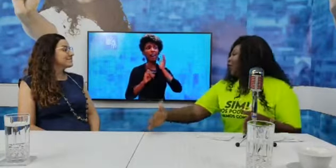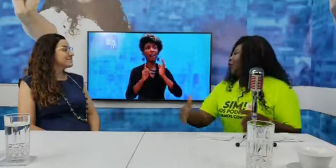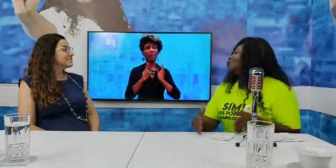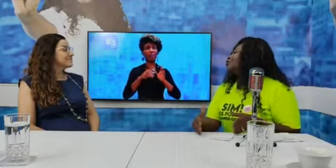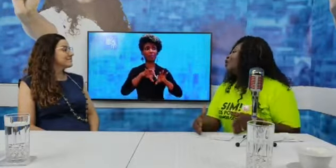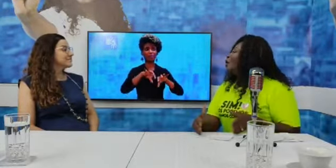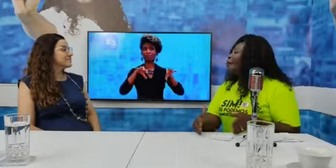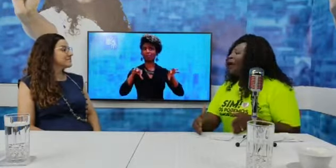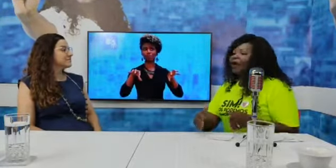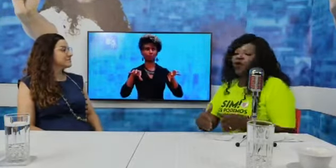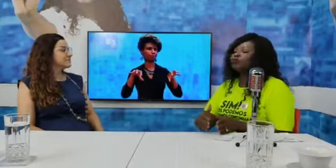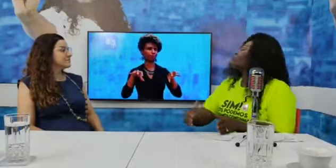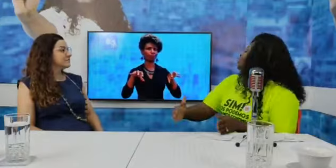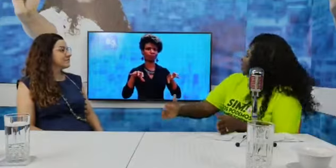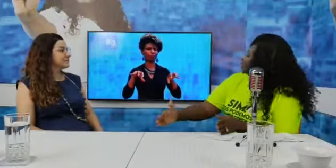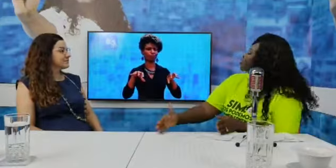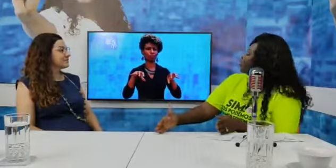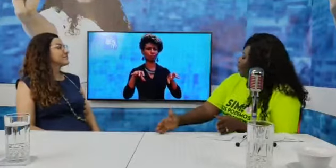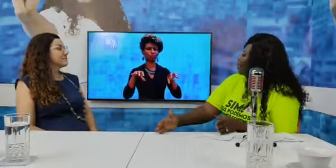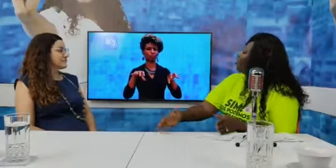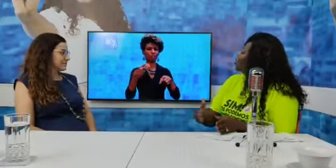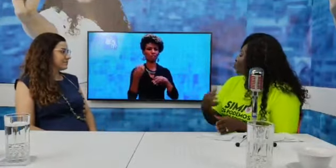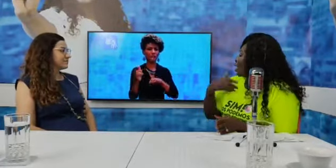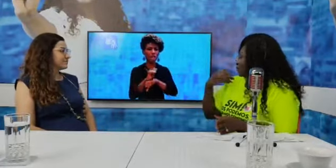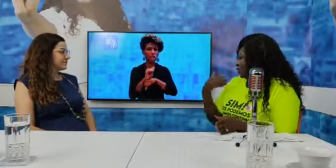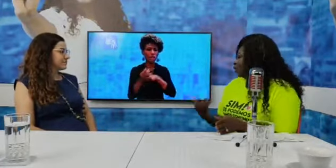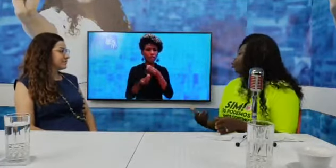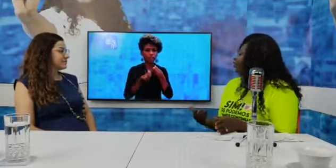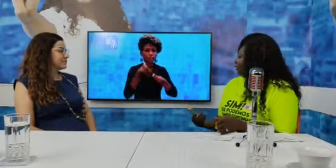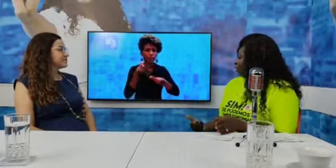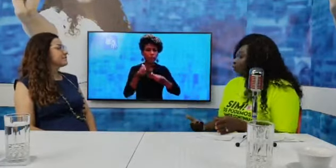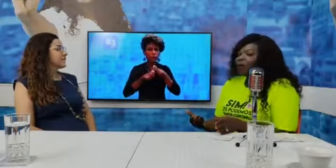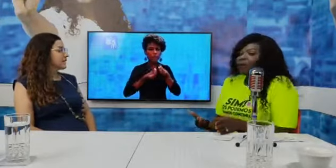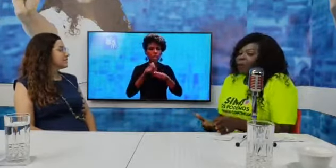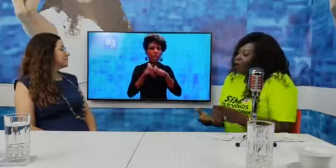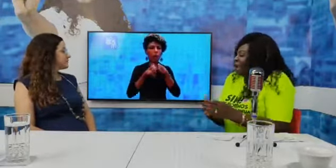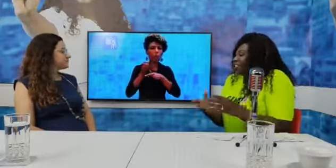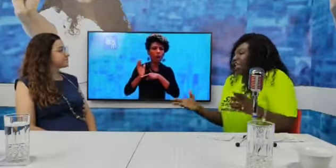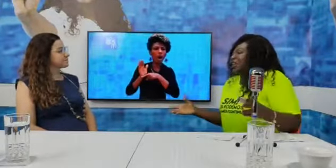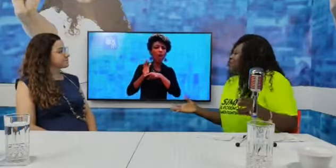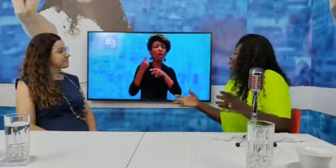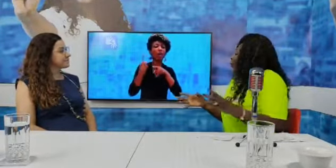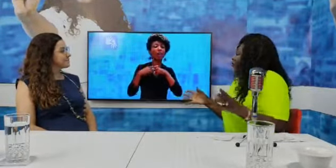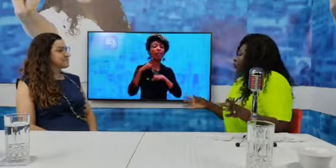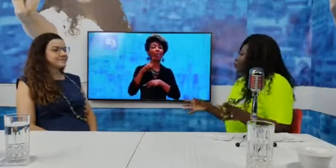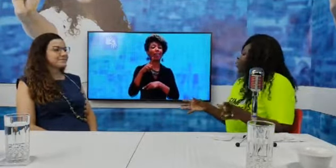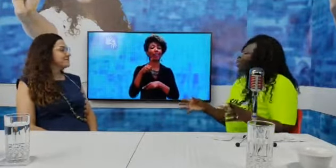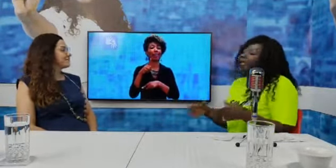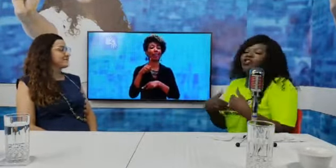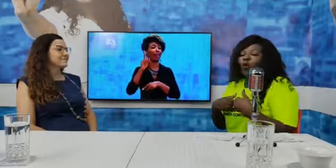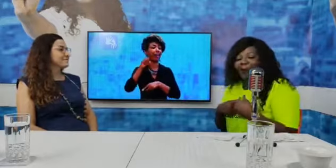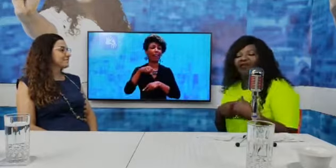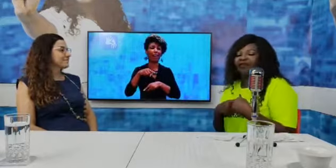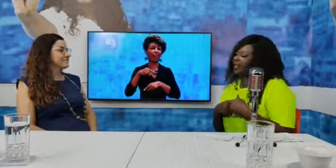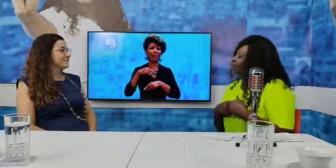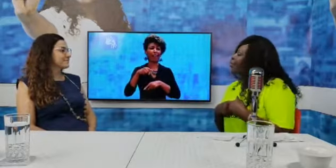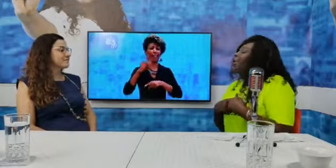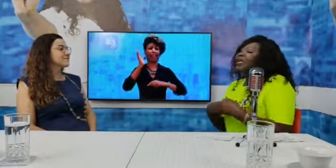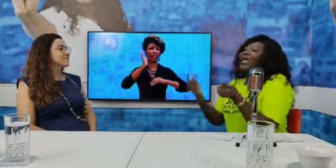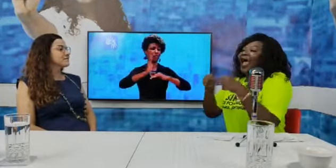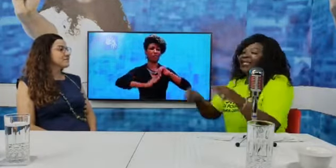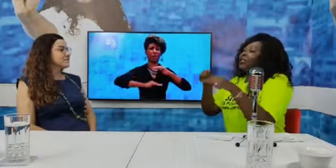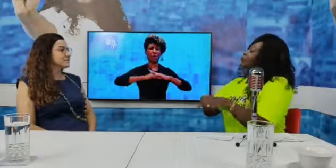separa isso para conduzir esta mulher ao auxílio devido, porque ele está dentro da profissão dele. E digo para